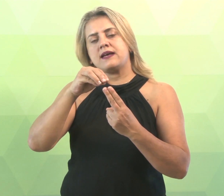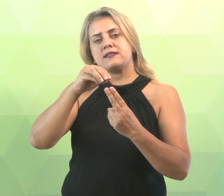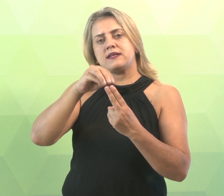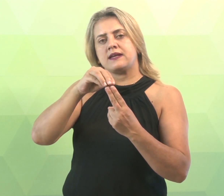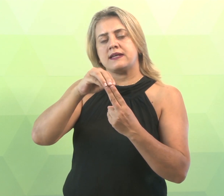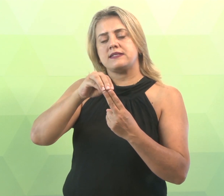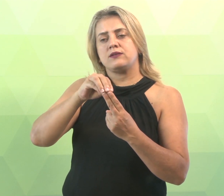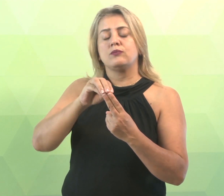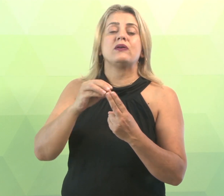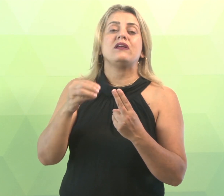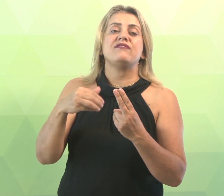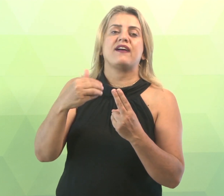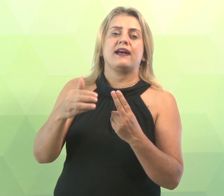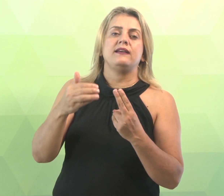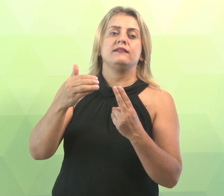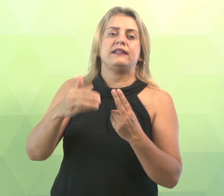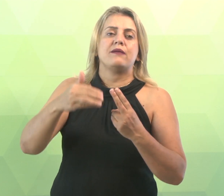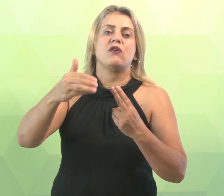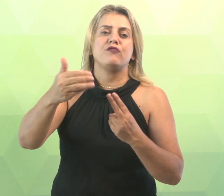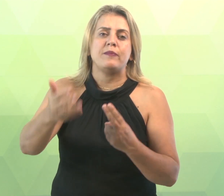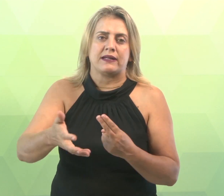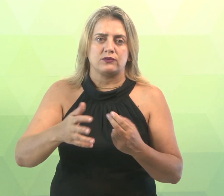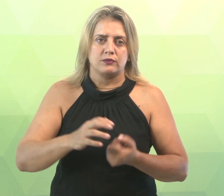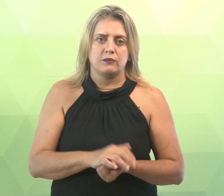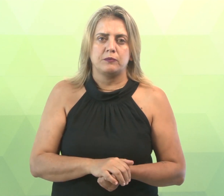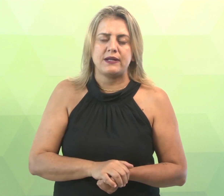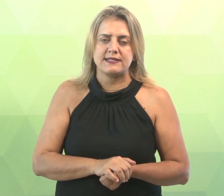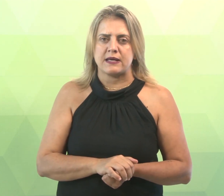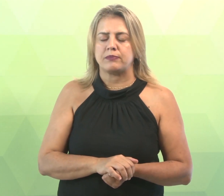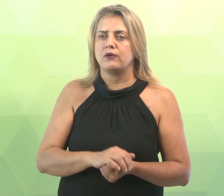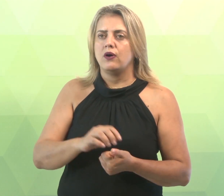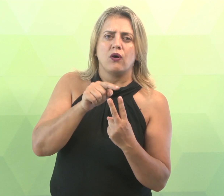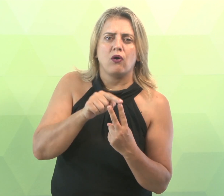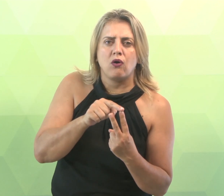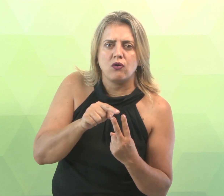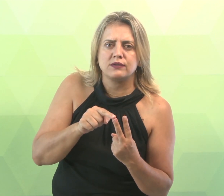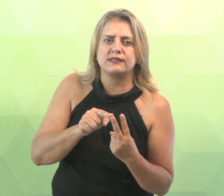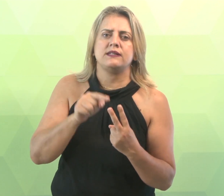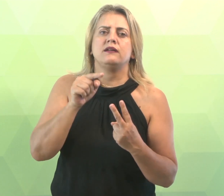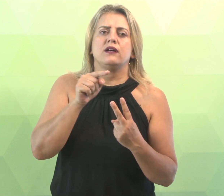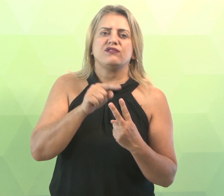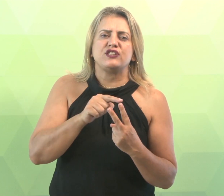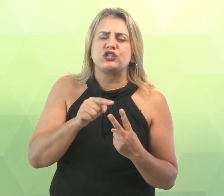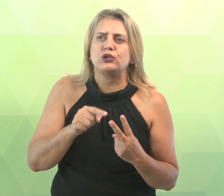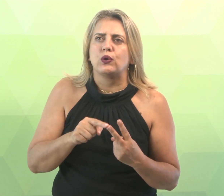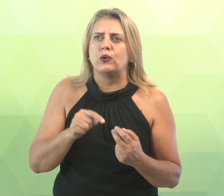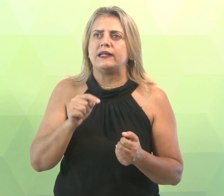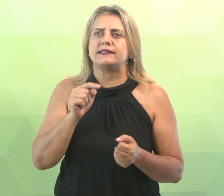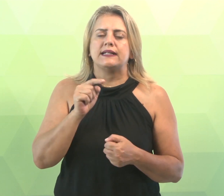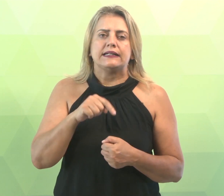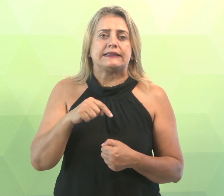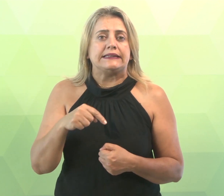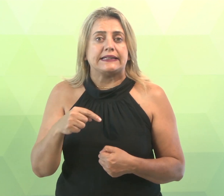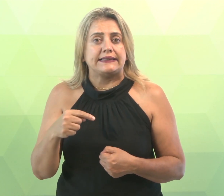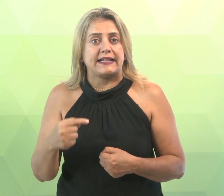esse número ele vai ter movimento. Por exemplo, 11, 22,